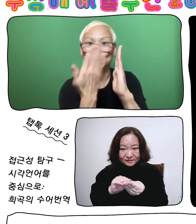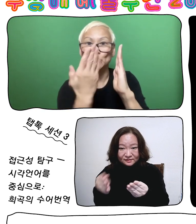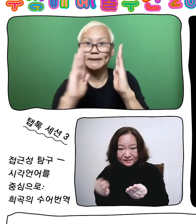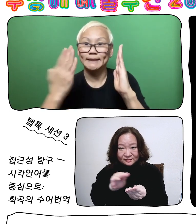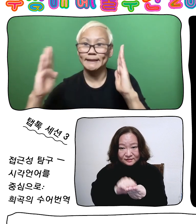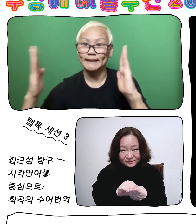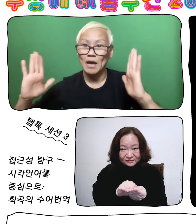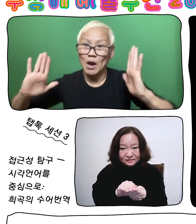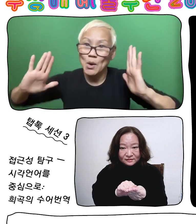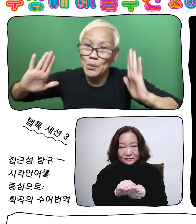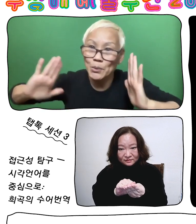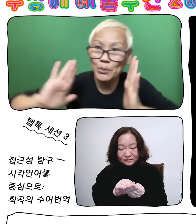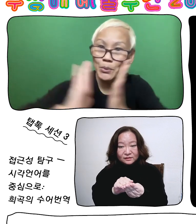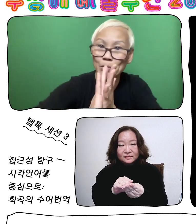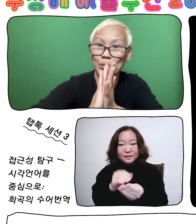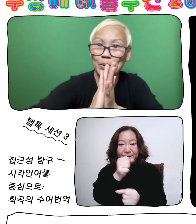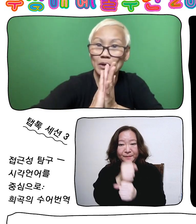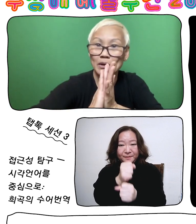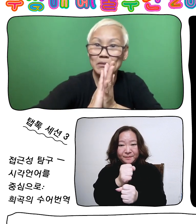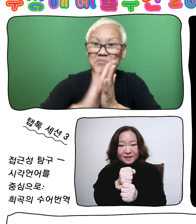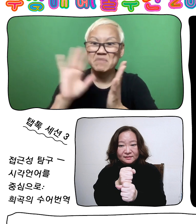말합니다.